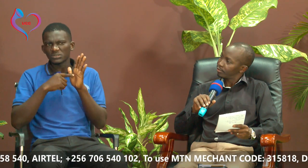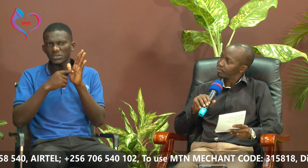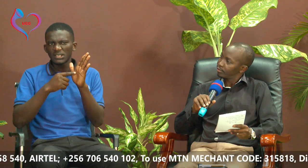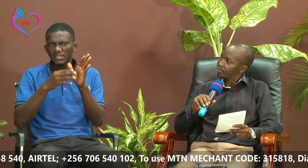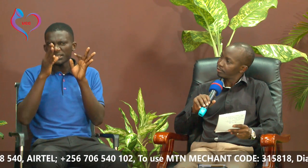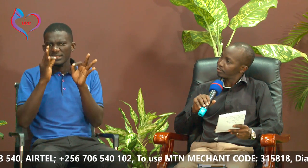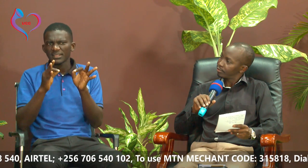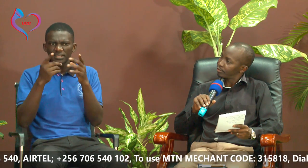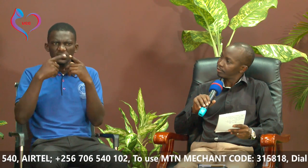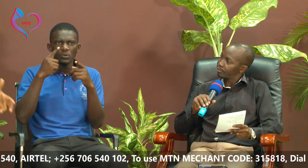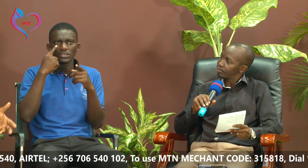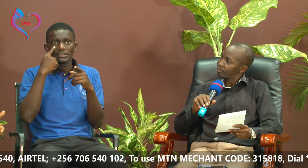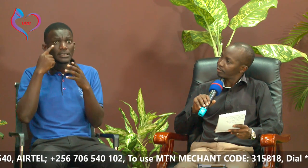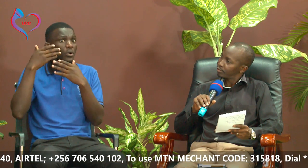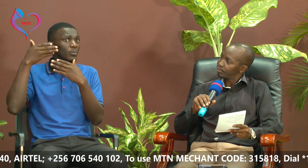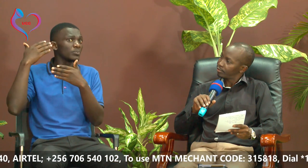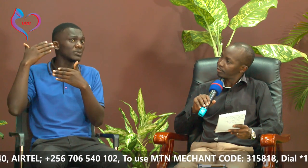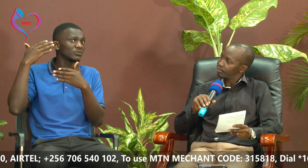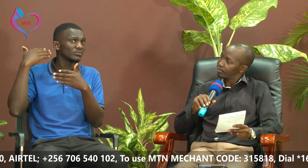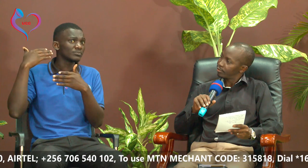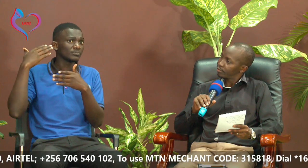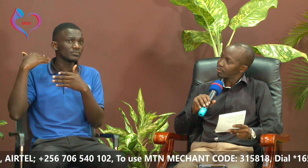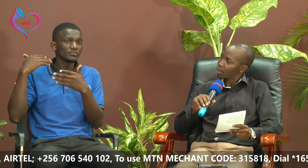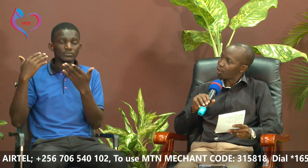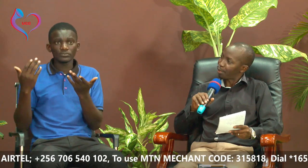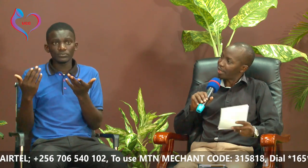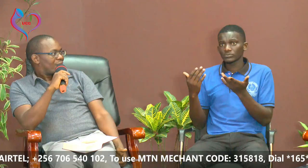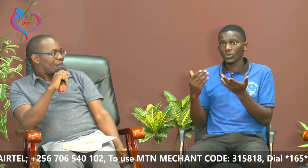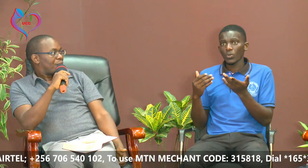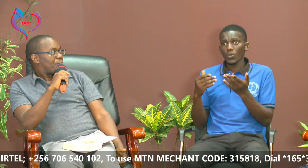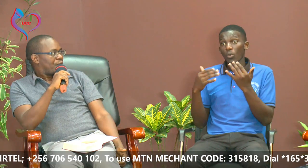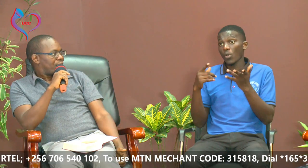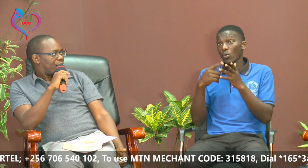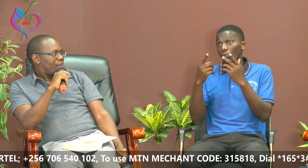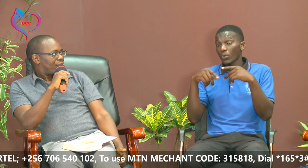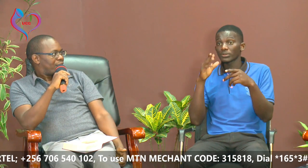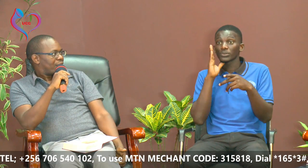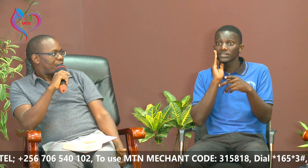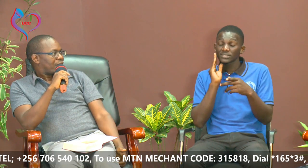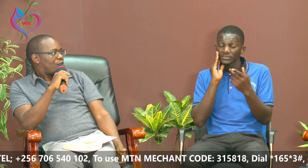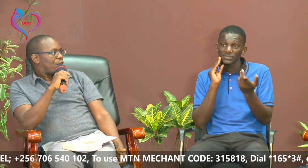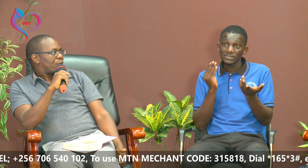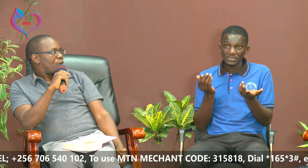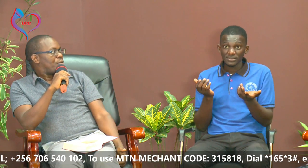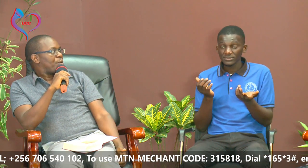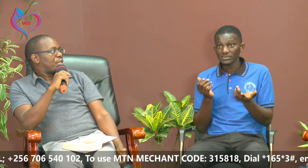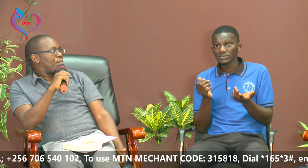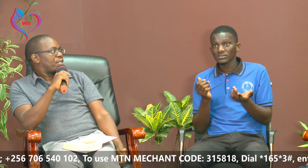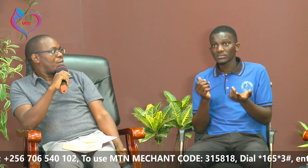labye ne bitwa experience nze replay ebe replaying kati sagalo gamenti olwe bibi musambasa bila